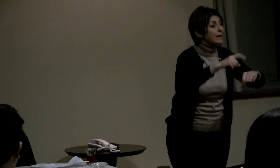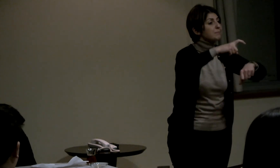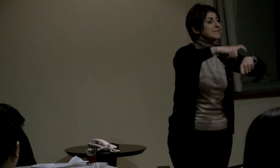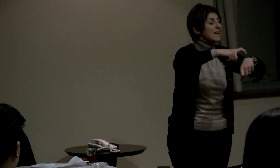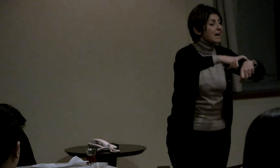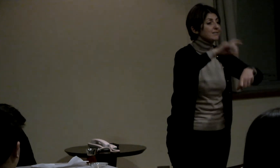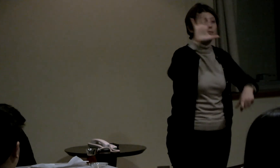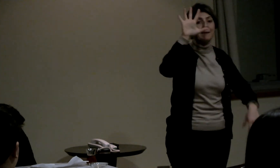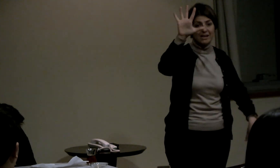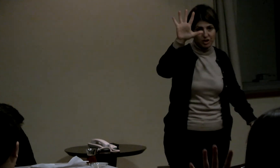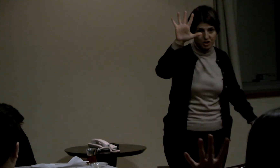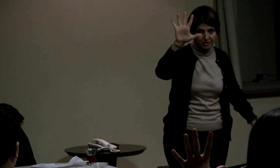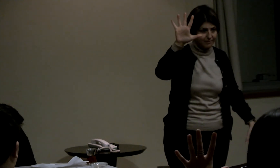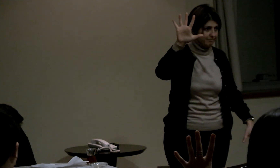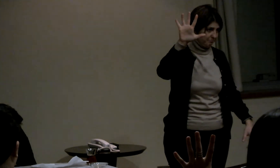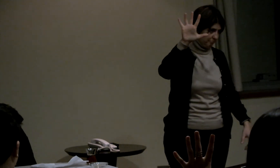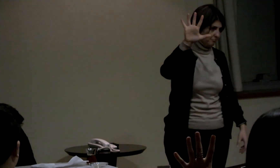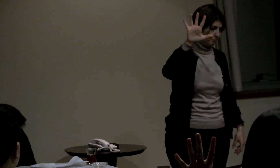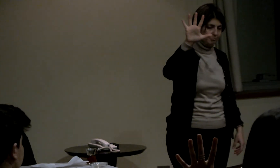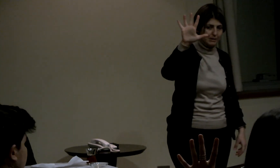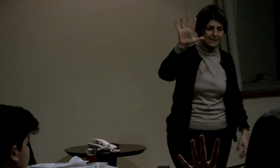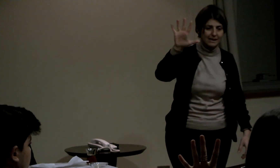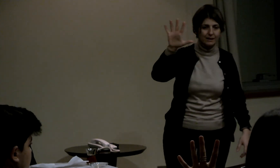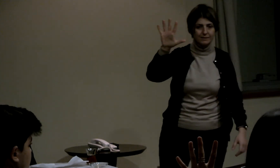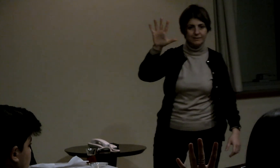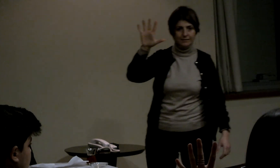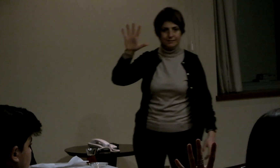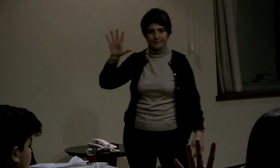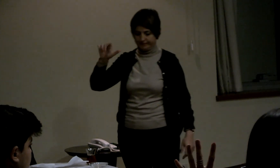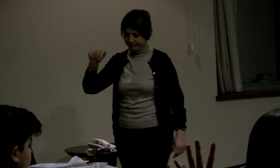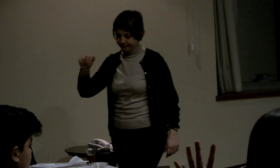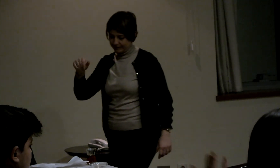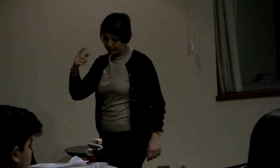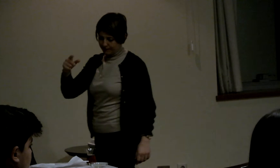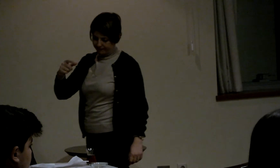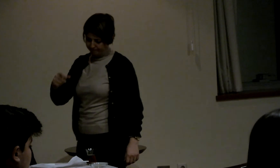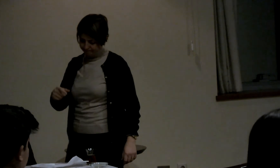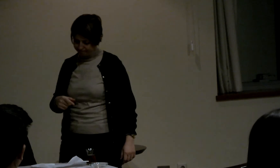Toplanma saati 5. Mesela. Gibi.